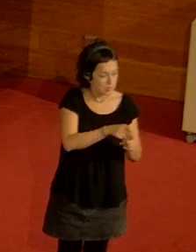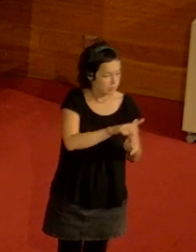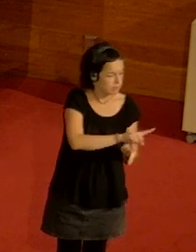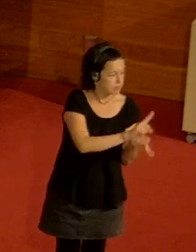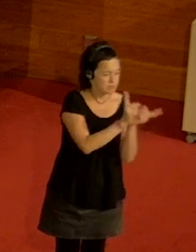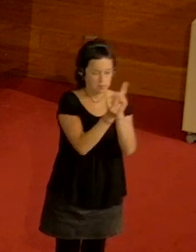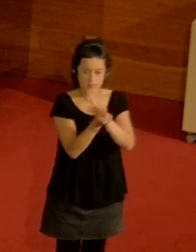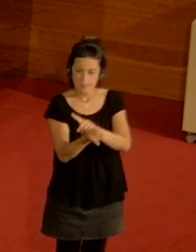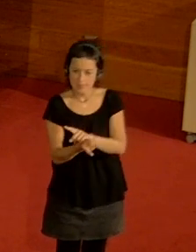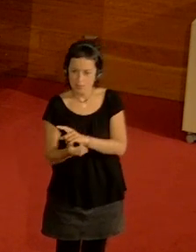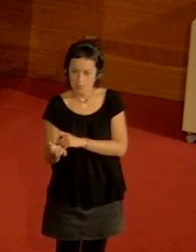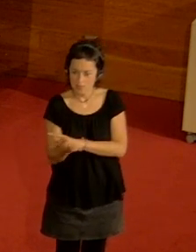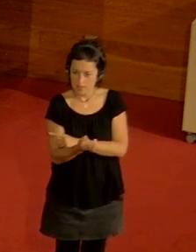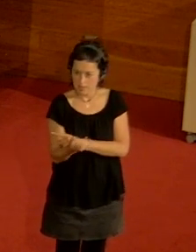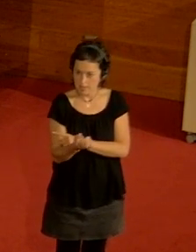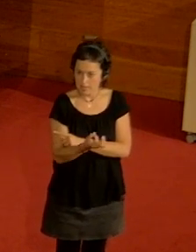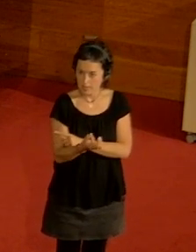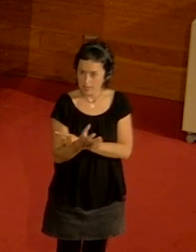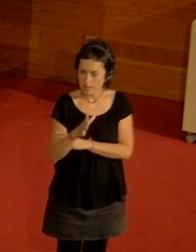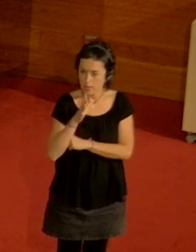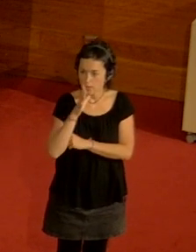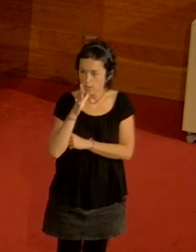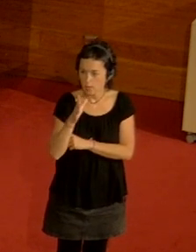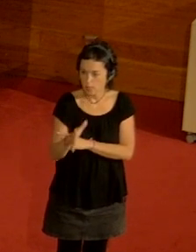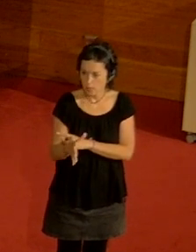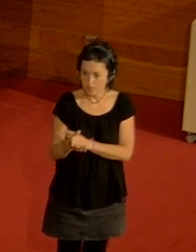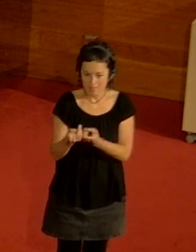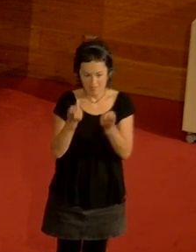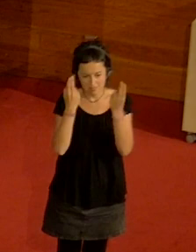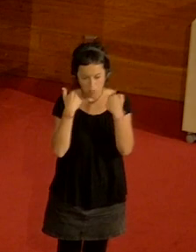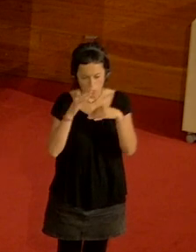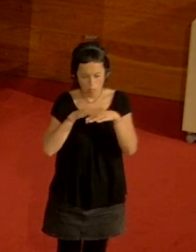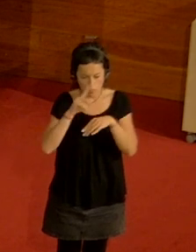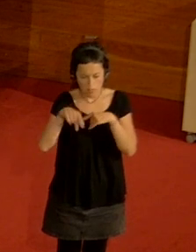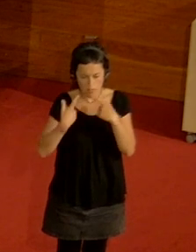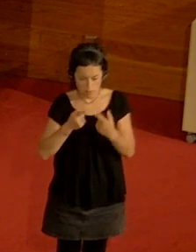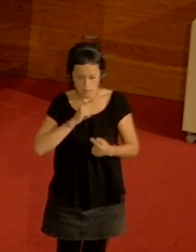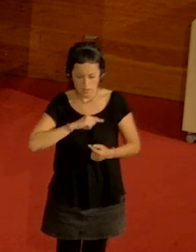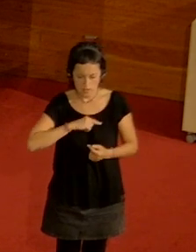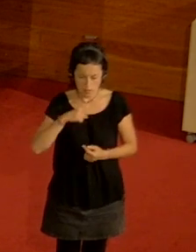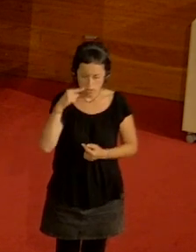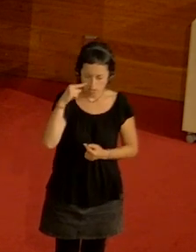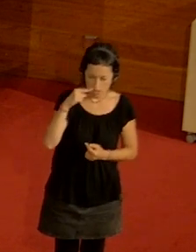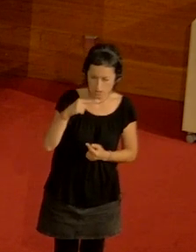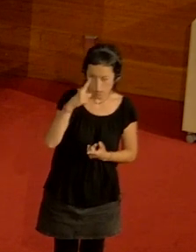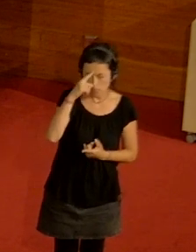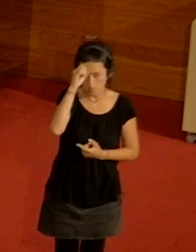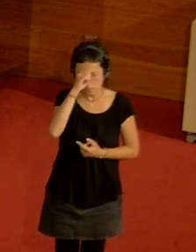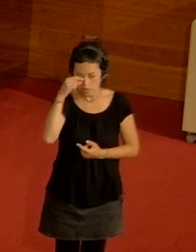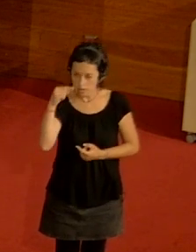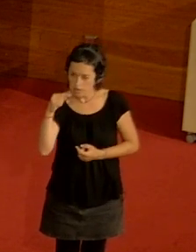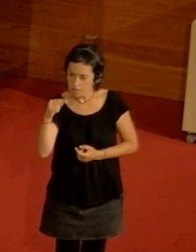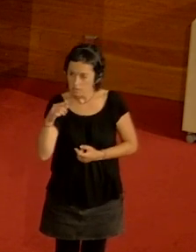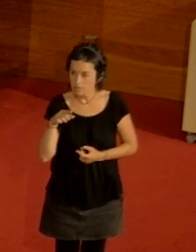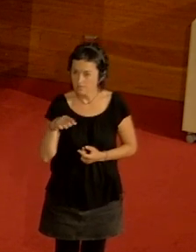porque la resignación que lleva al al pesimismo y que lleva a a esas visiones negativas que son las que muchas